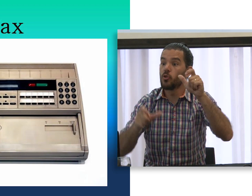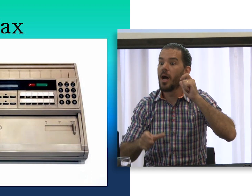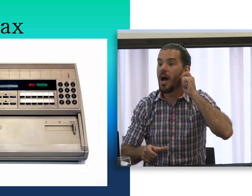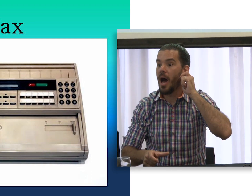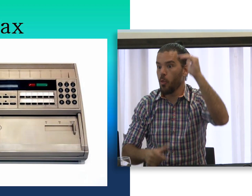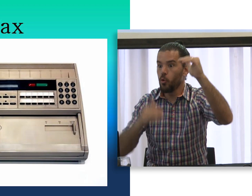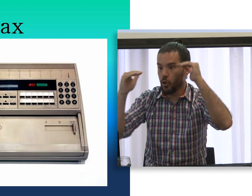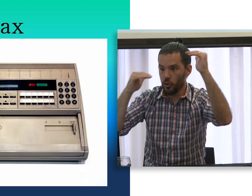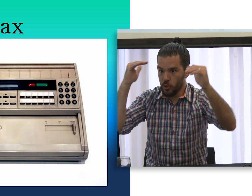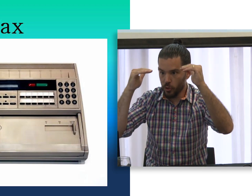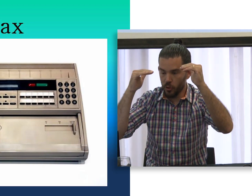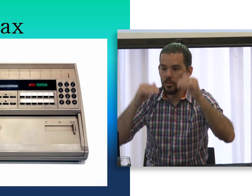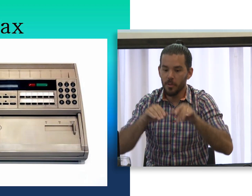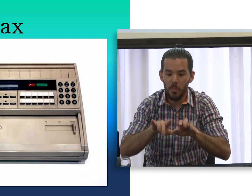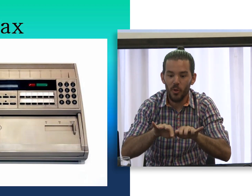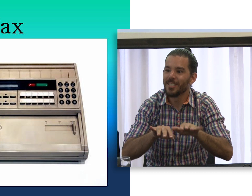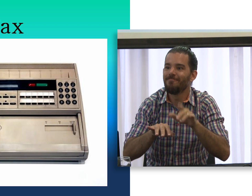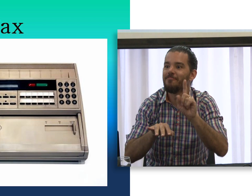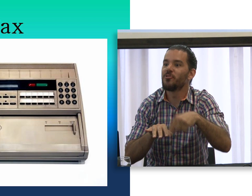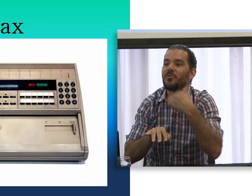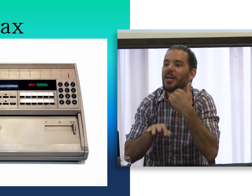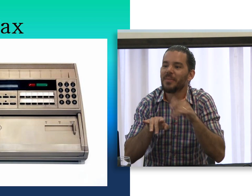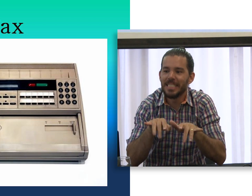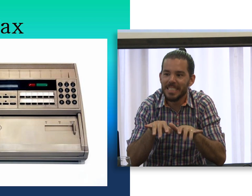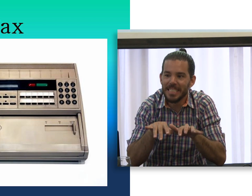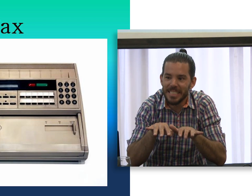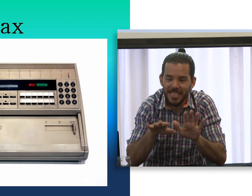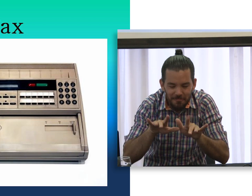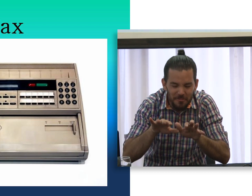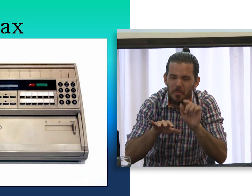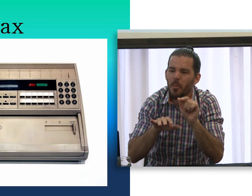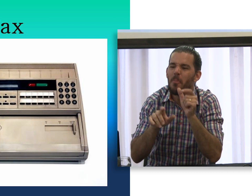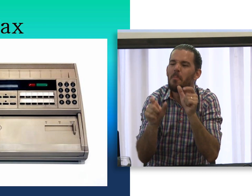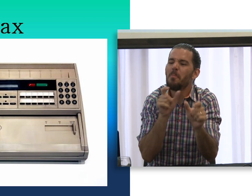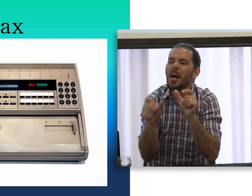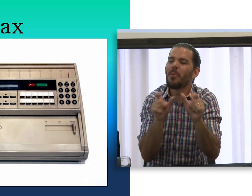papel y las personas adultas, por ejemplo, que no sabían manejar por el